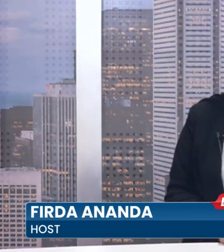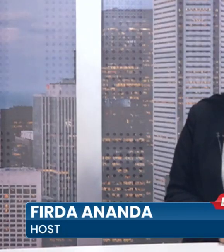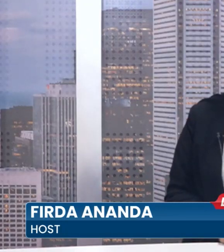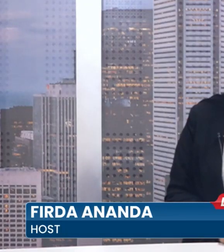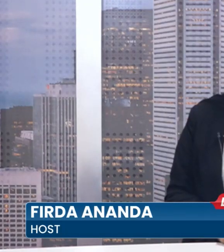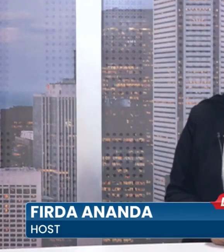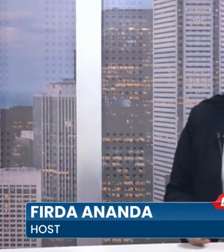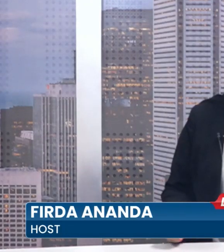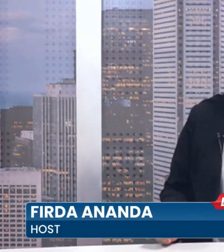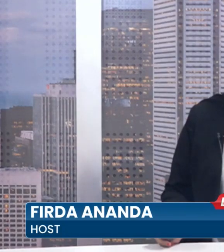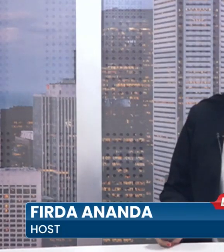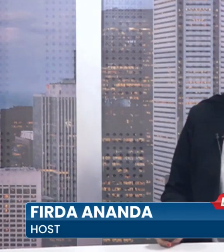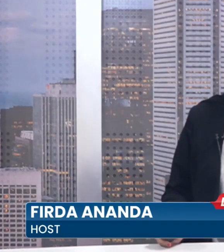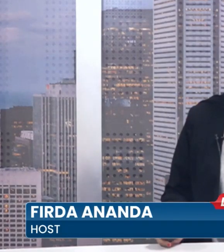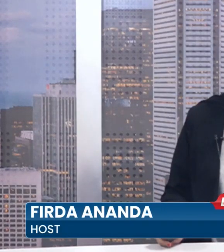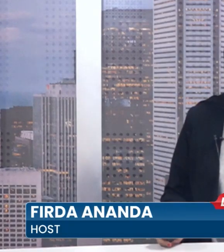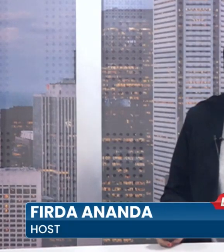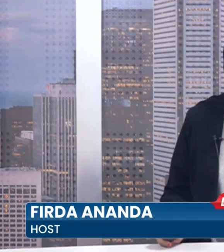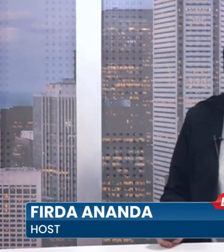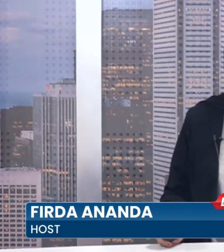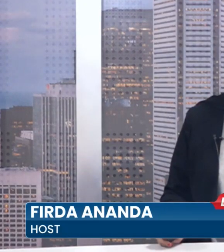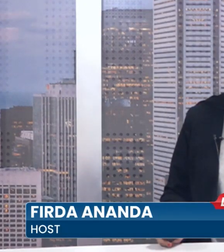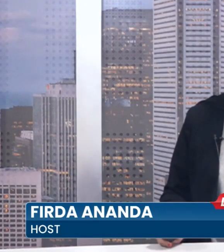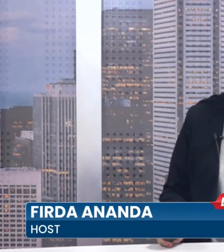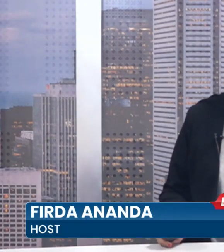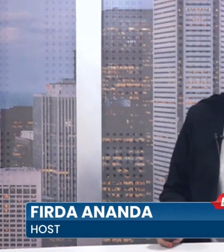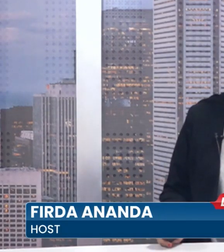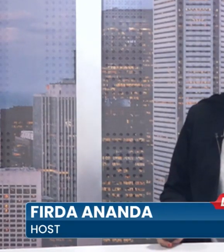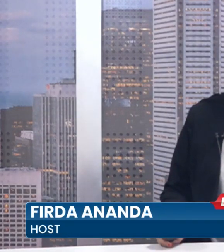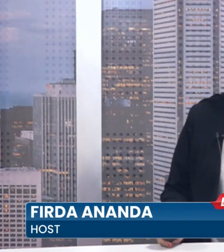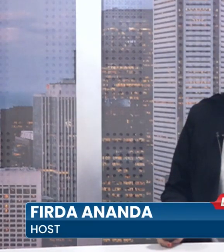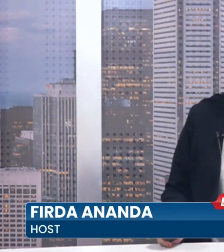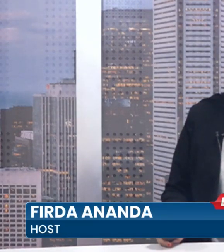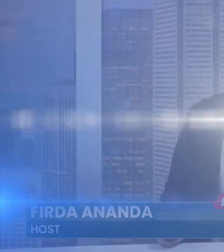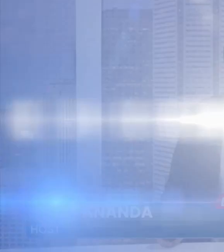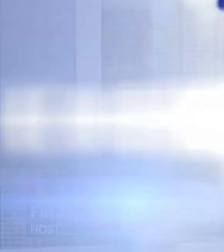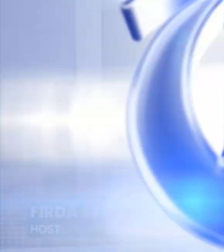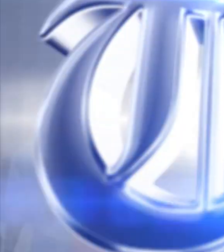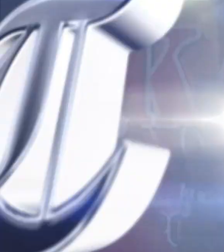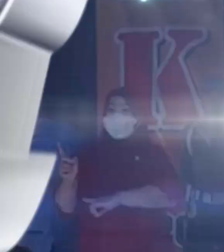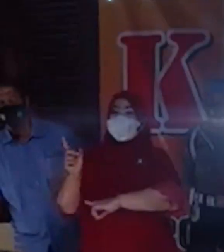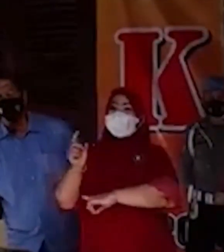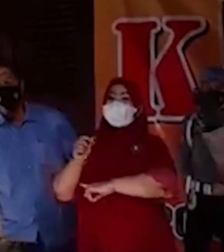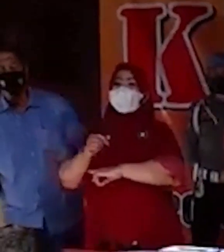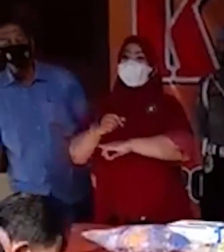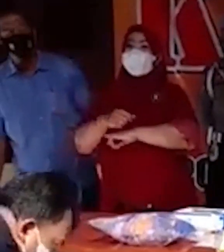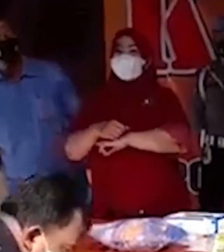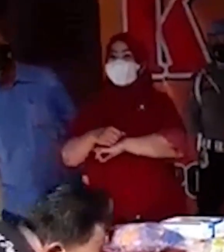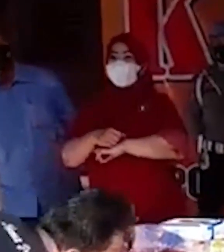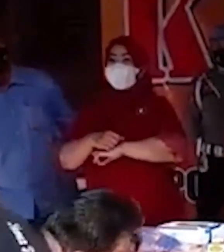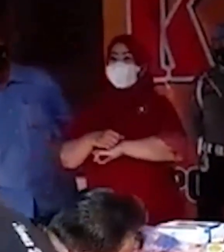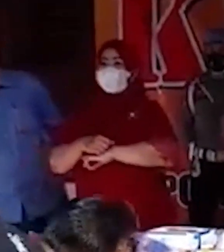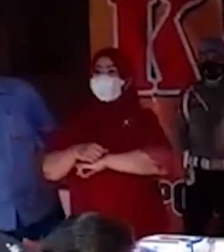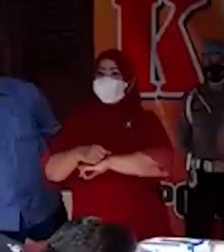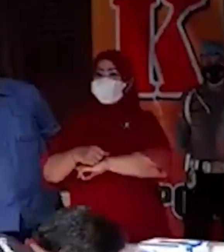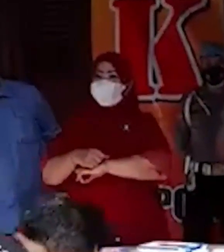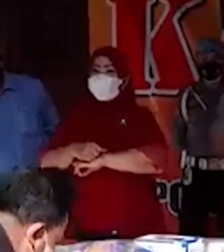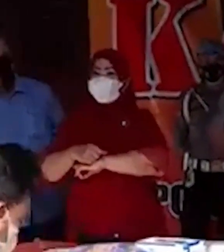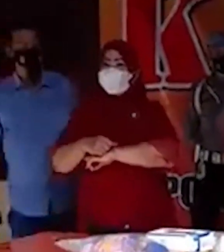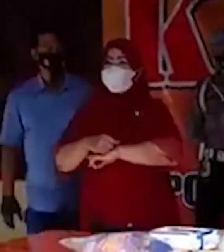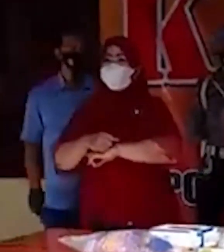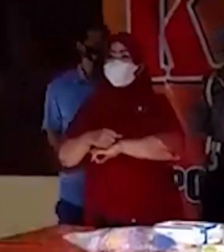Hai keterbelakangan mental berinisial y 21 tahun asal customer kota Serang Banten Mencari korban rudapaksa oleh tangga dan